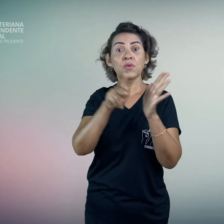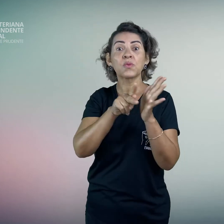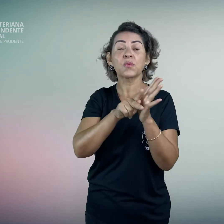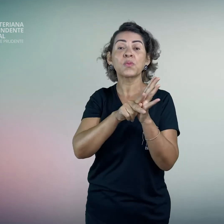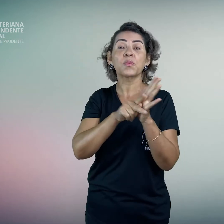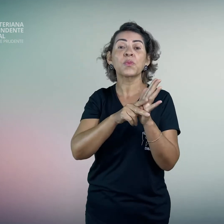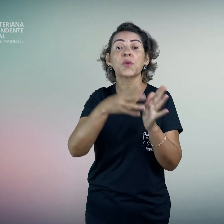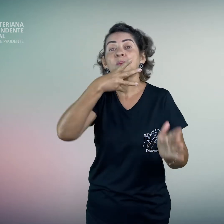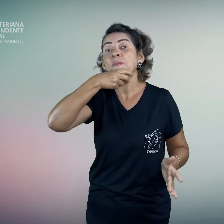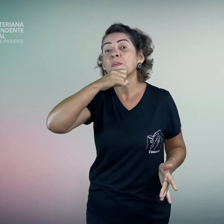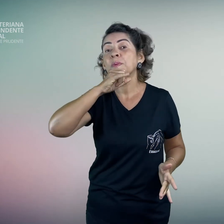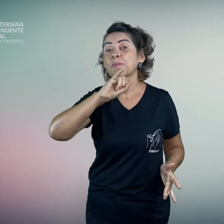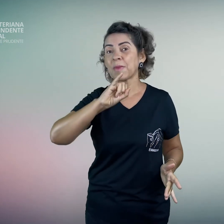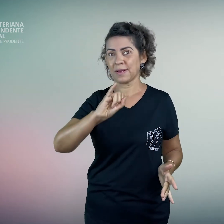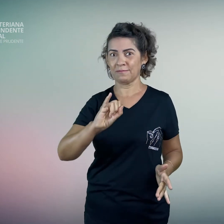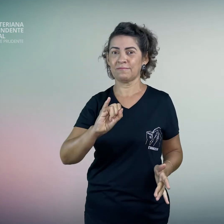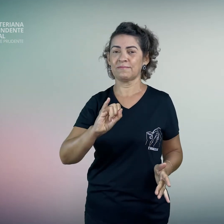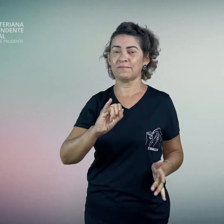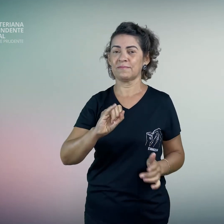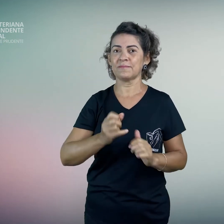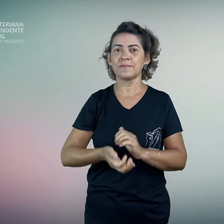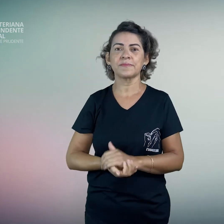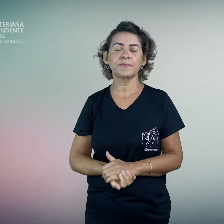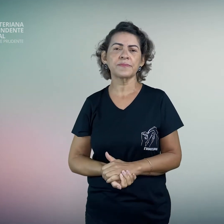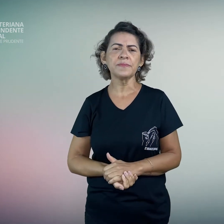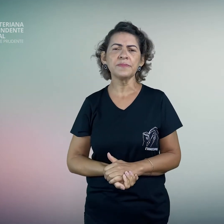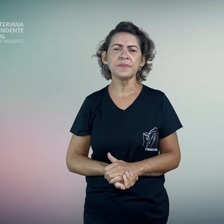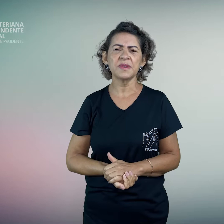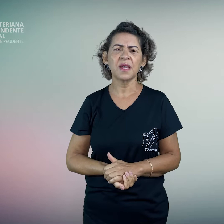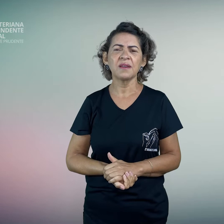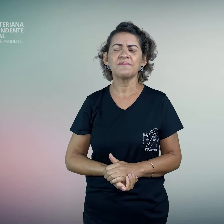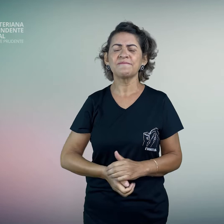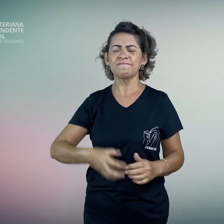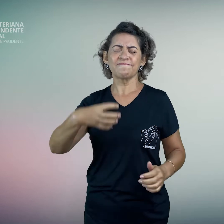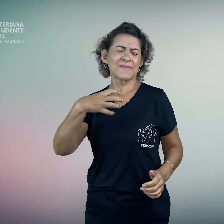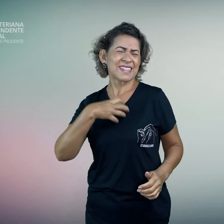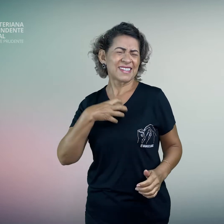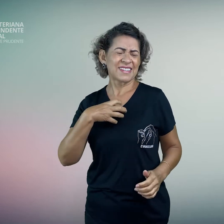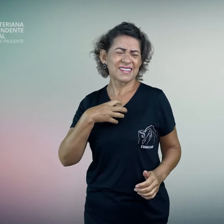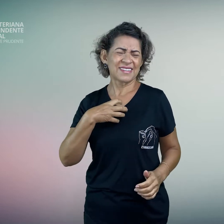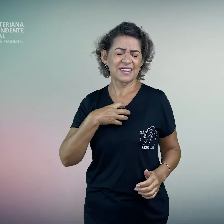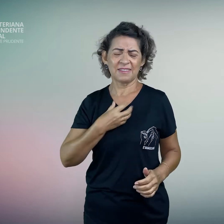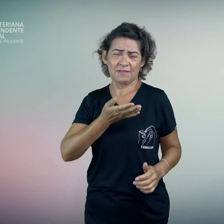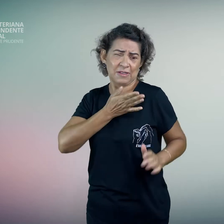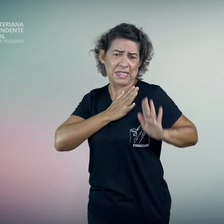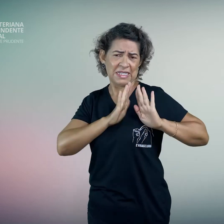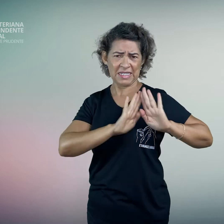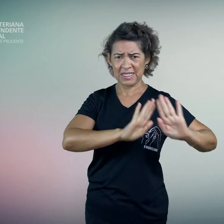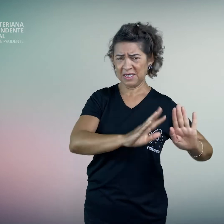bode expiatório dos pecados de seus pais. Sua rejeição familiar aos poucos